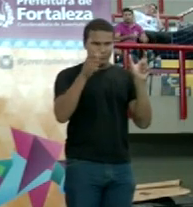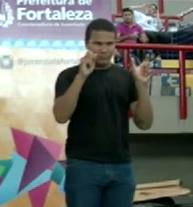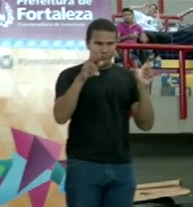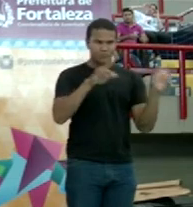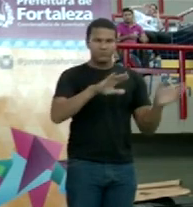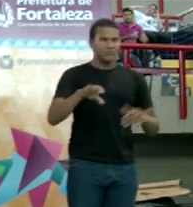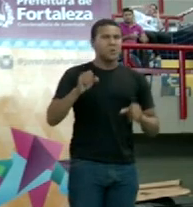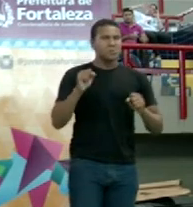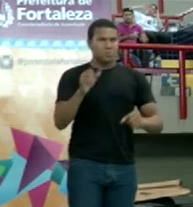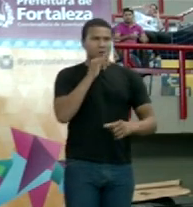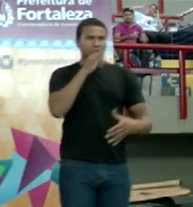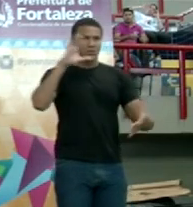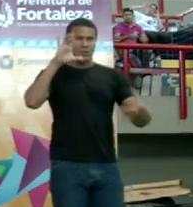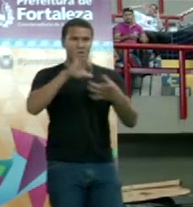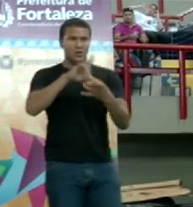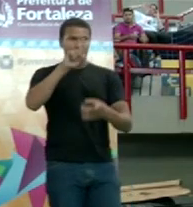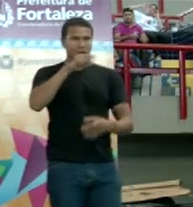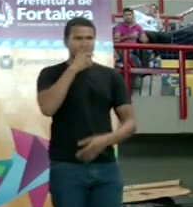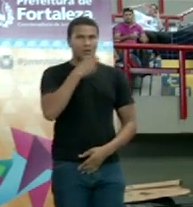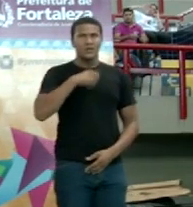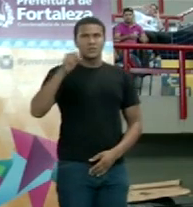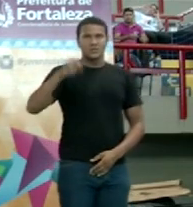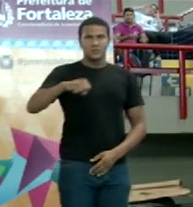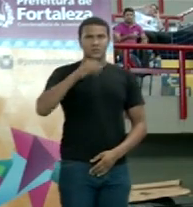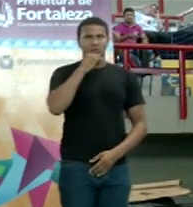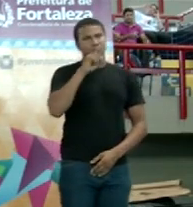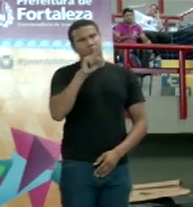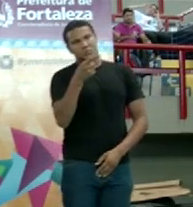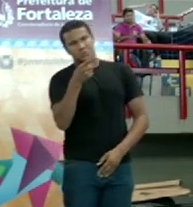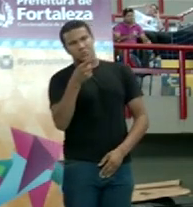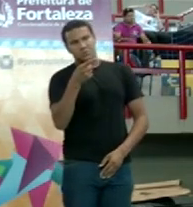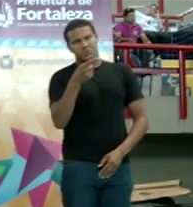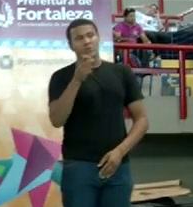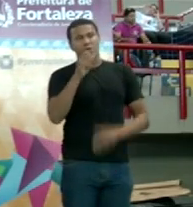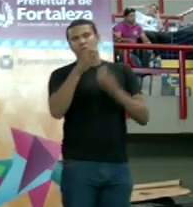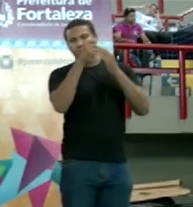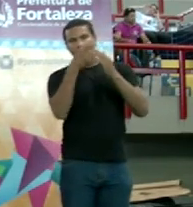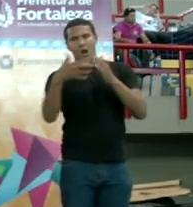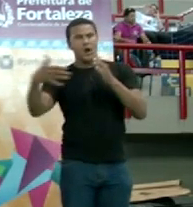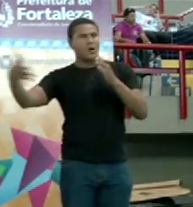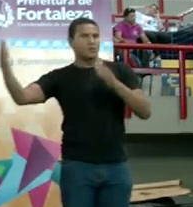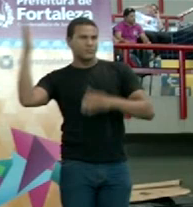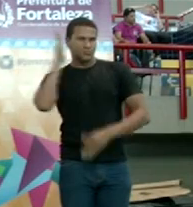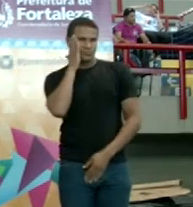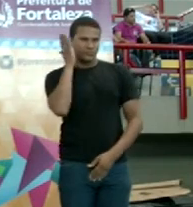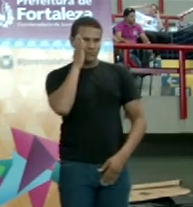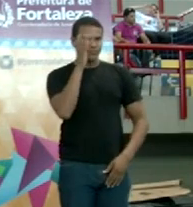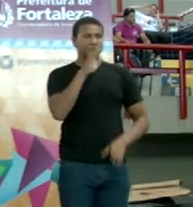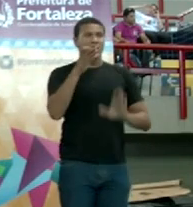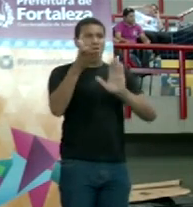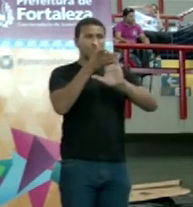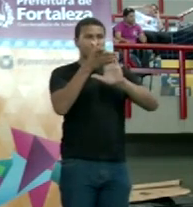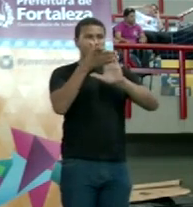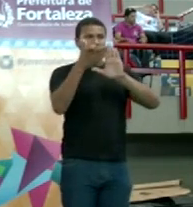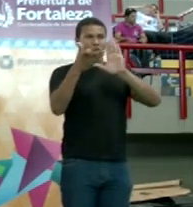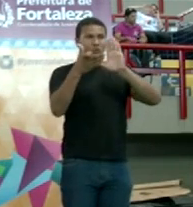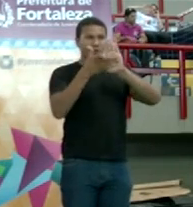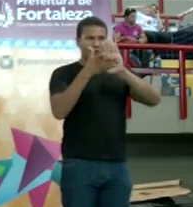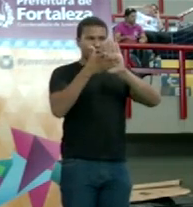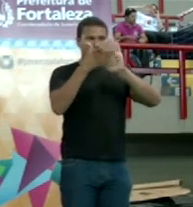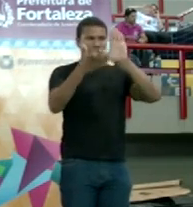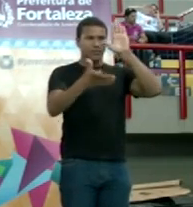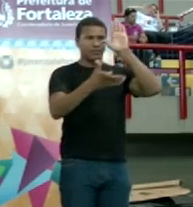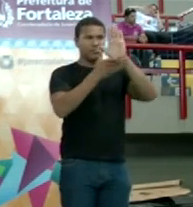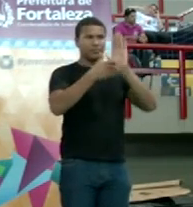que é um conector afirmativo. Põe a vírgula, aí vai embora. Para começar o terceiro parágrafo, se